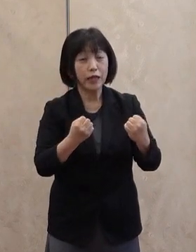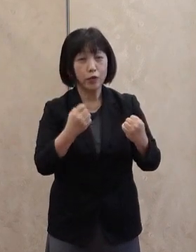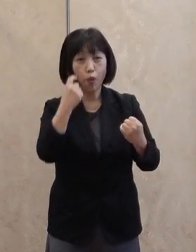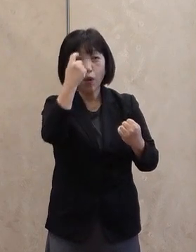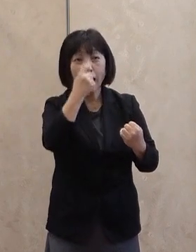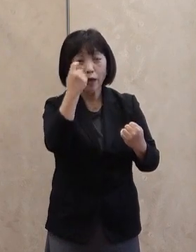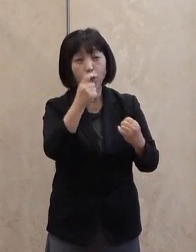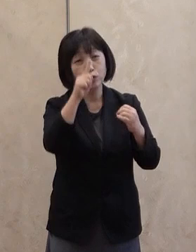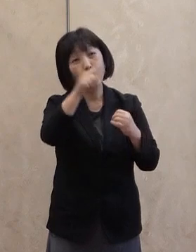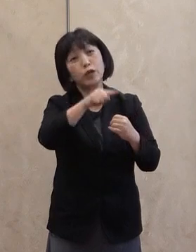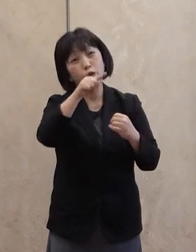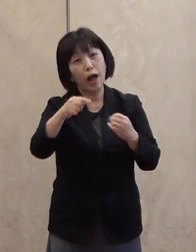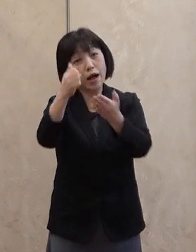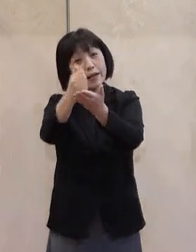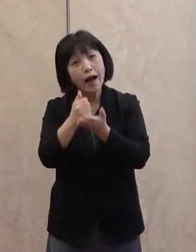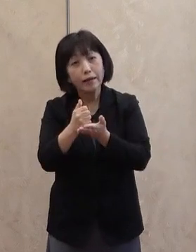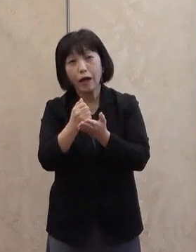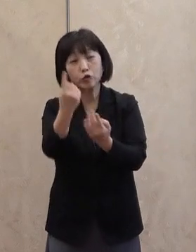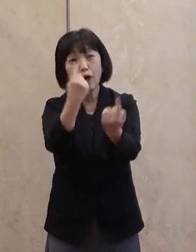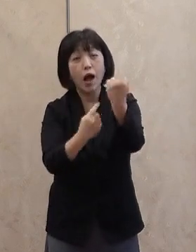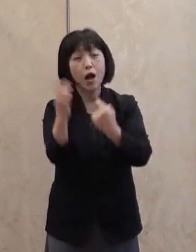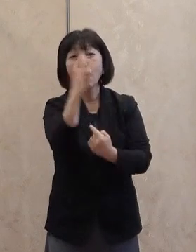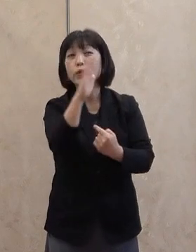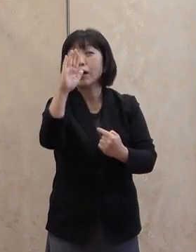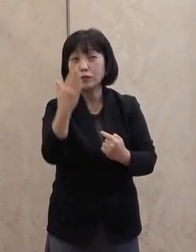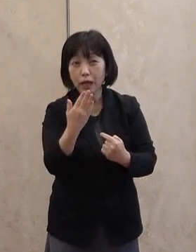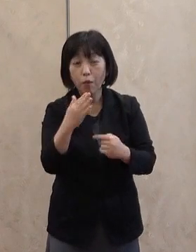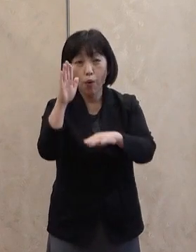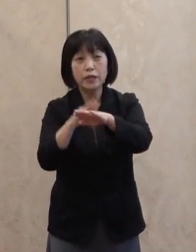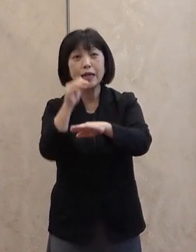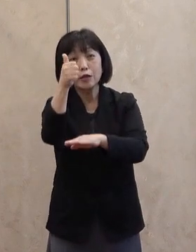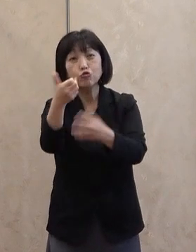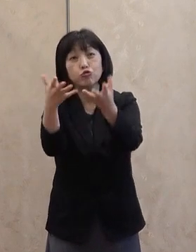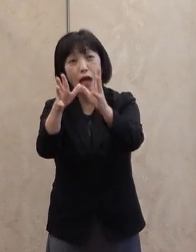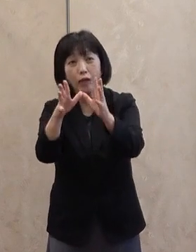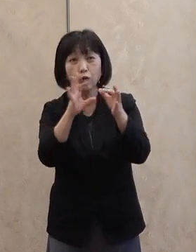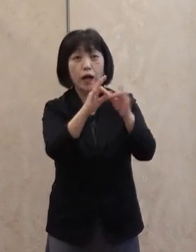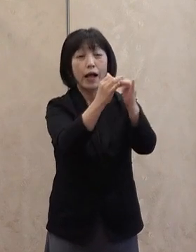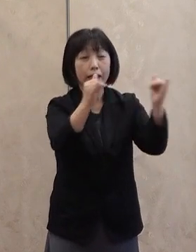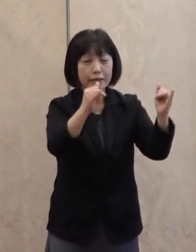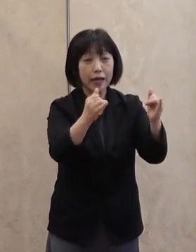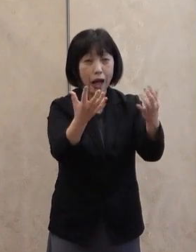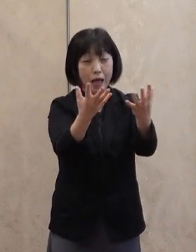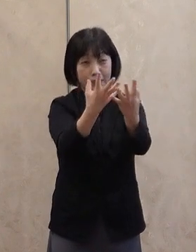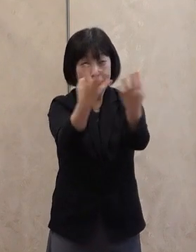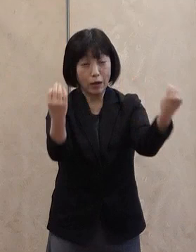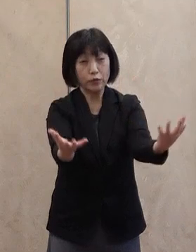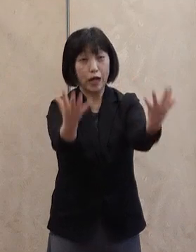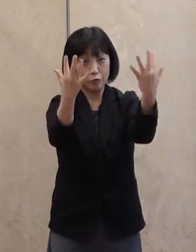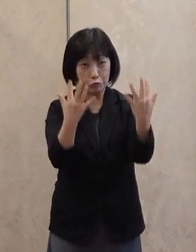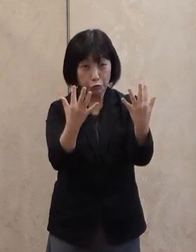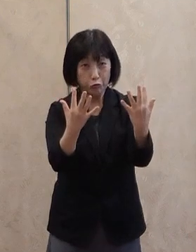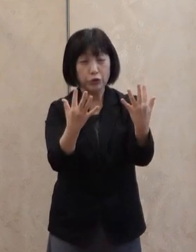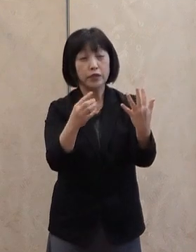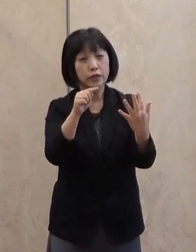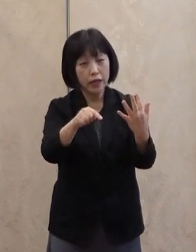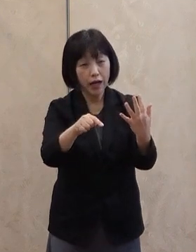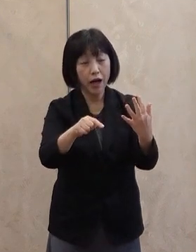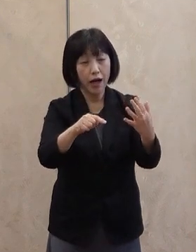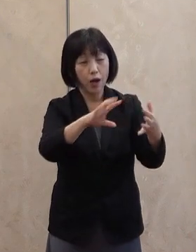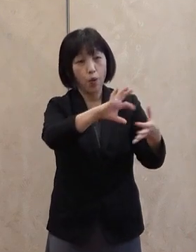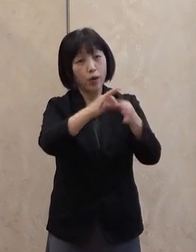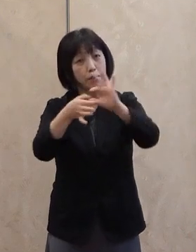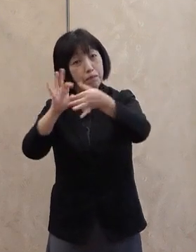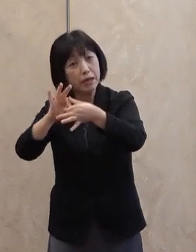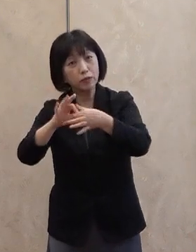客でも関係者として選手団関係者が数万人規模で来るととなれば開催によって